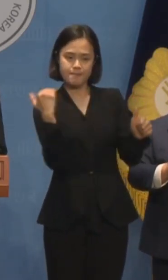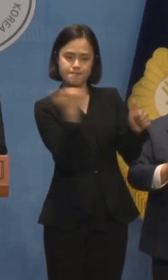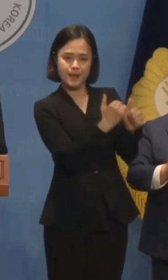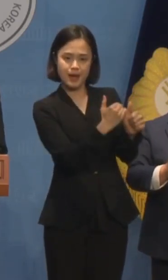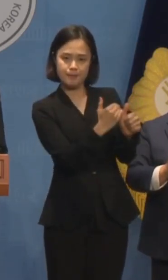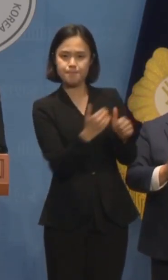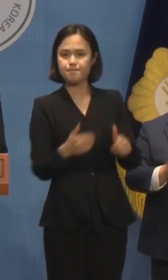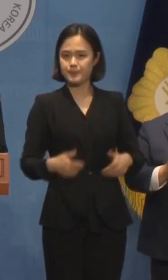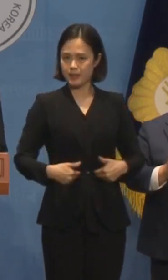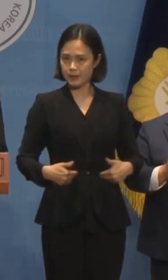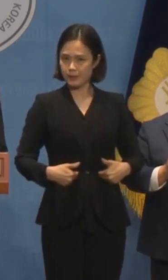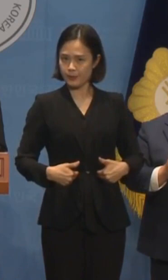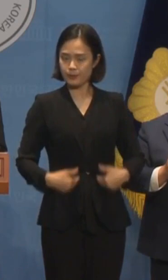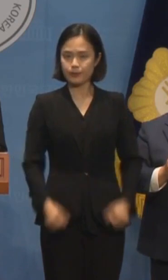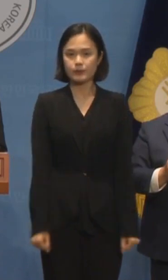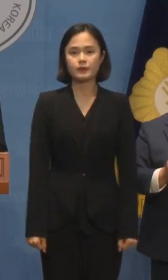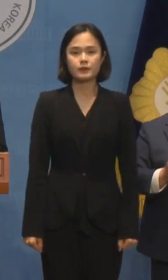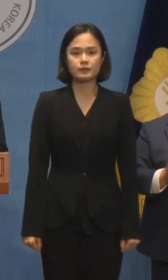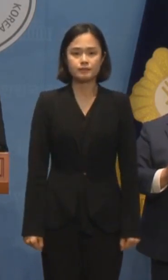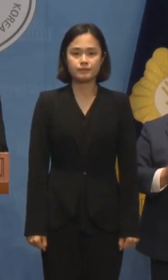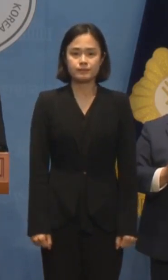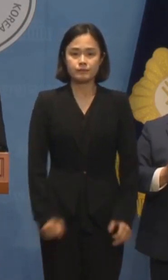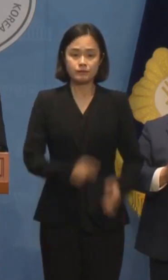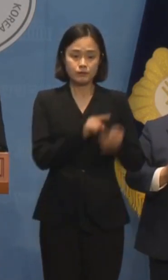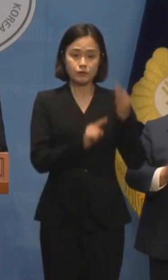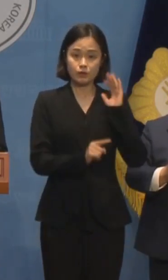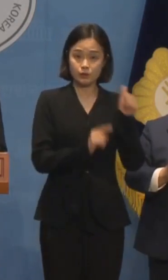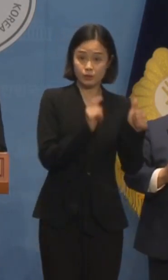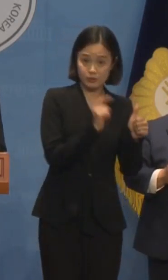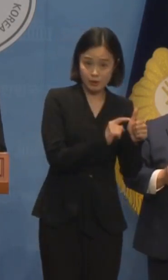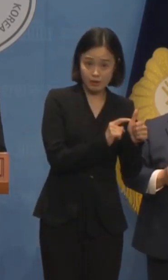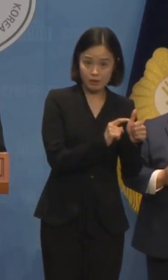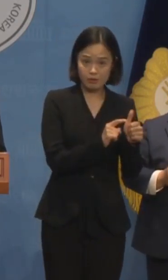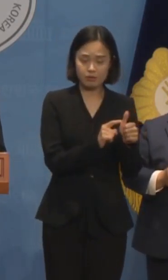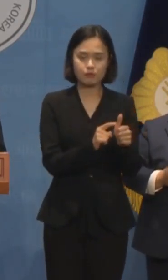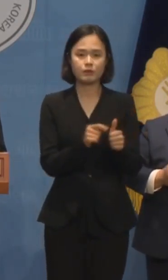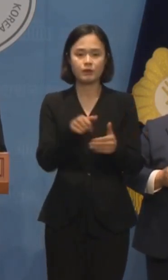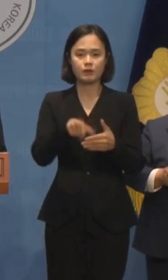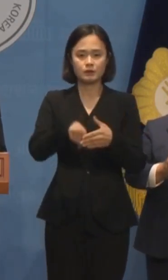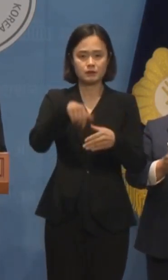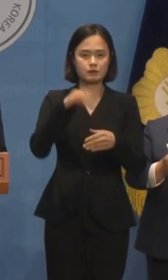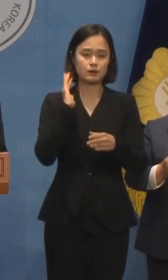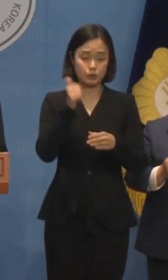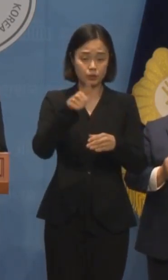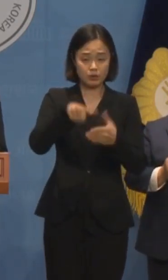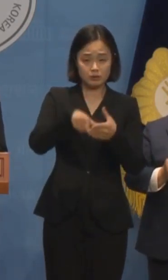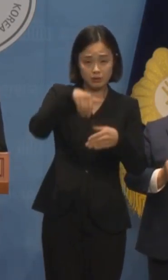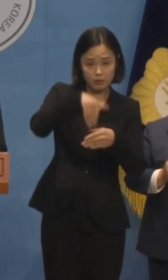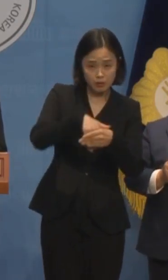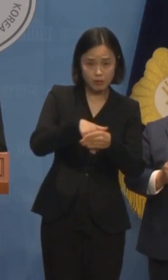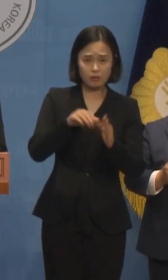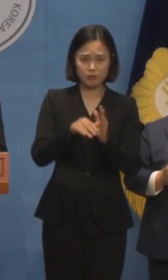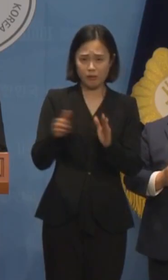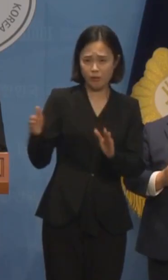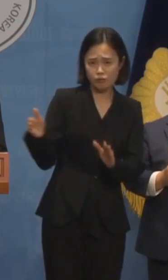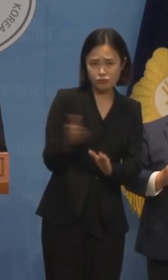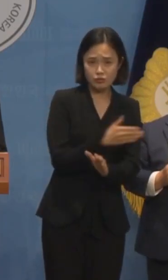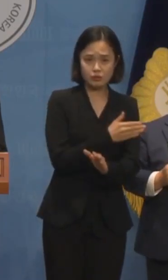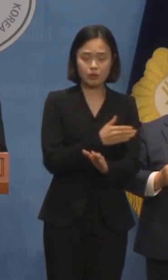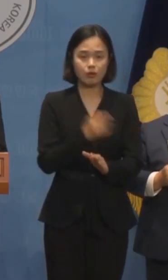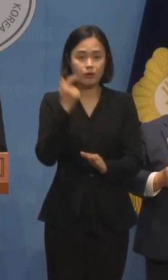윤석열 대통령은 당선 과정부터 여론 조작 의혹이 제기되고 있고 대통령 재임